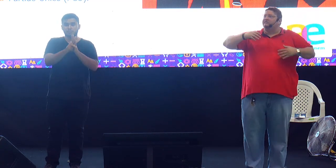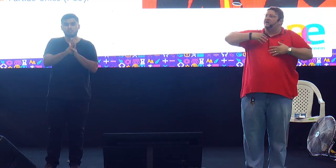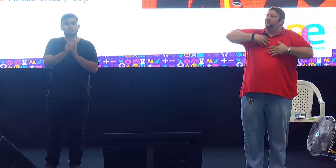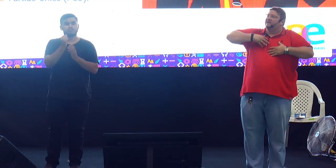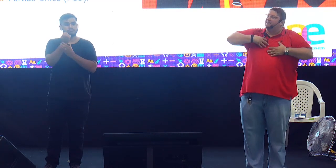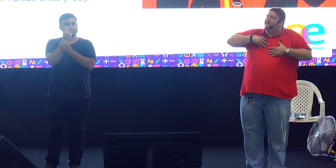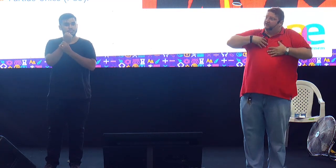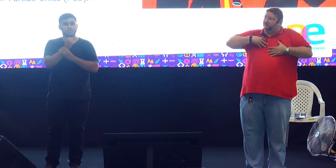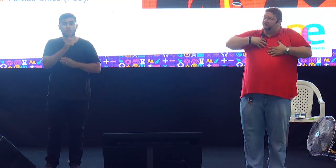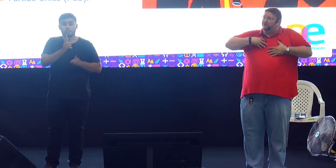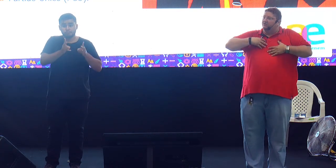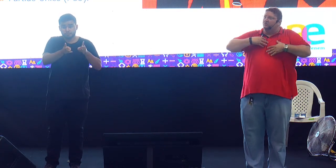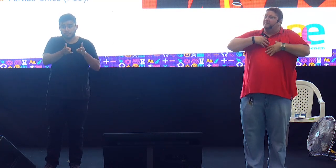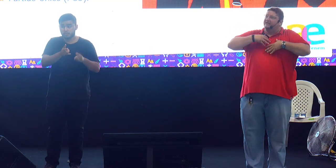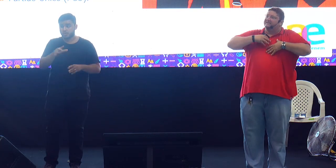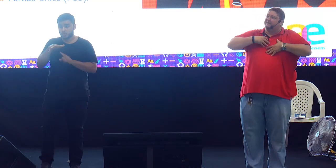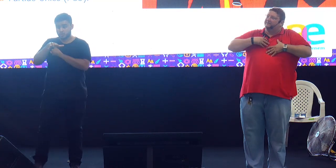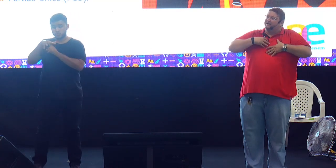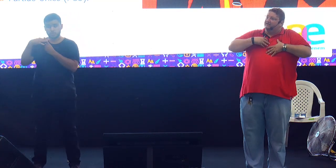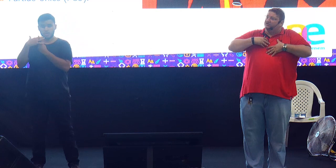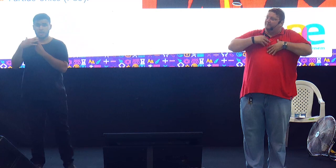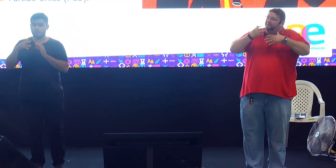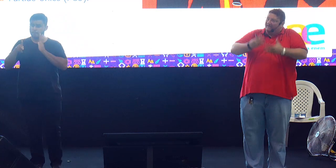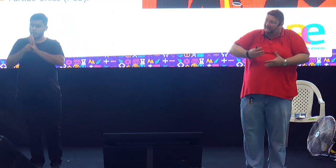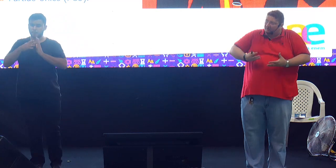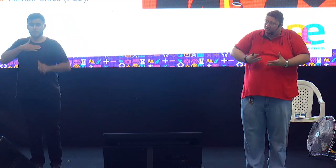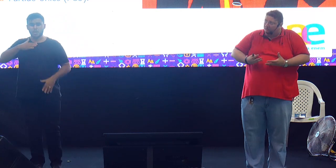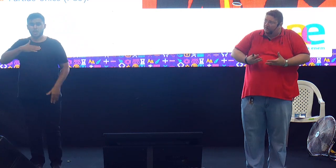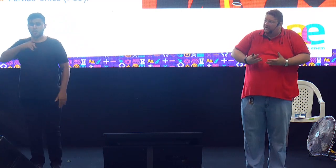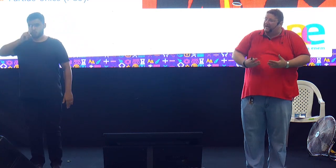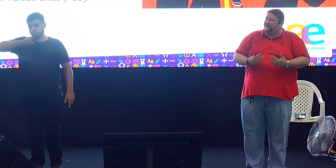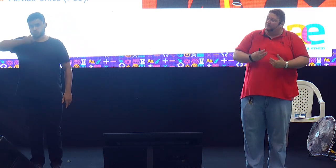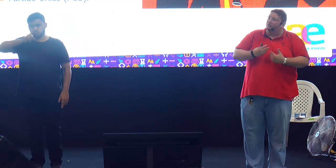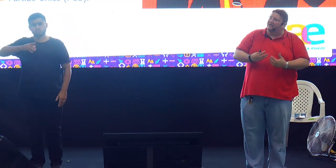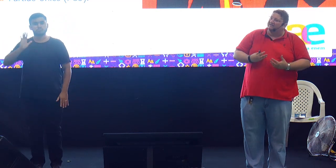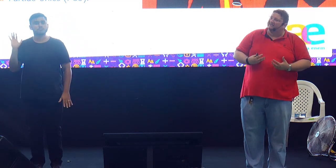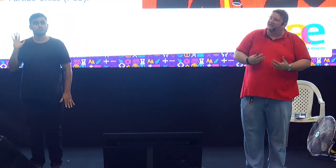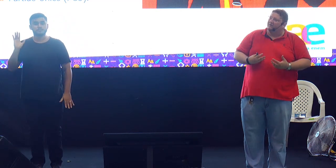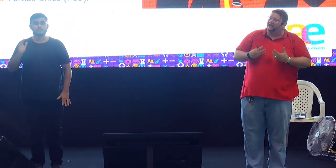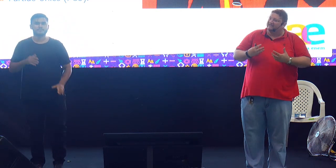Professor, então, teoricamente, num país capitalista pleno,